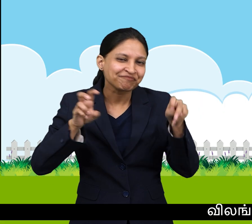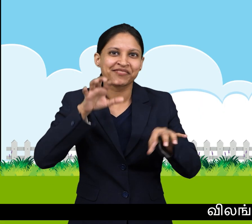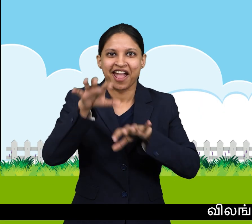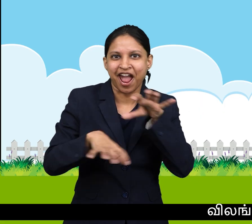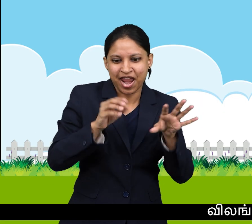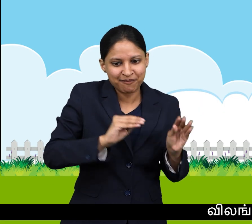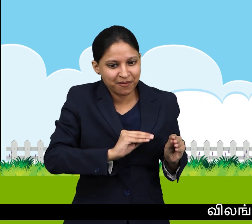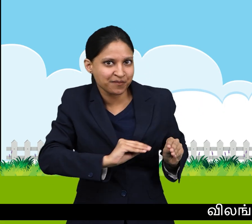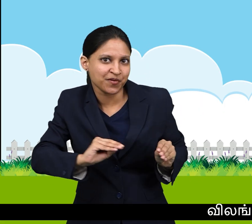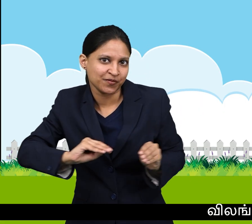விலங்கு இயக்கம்